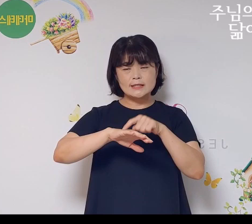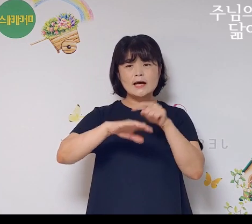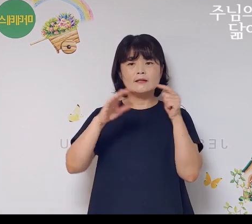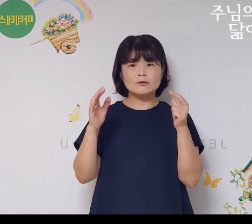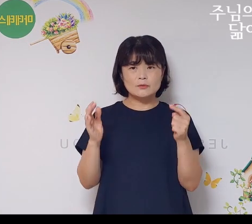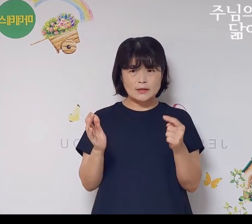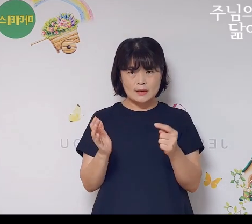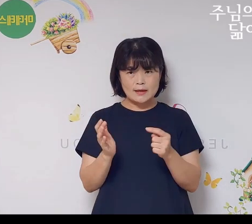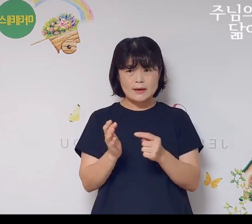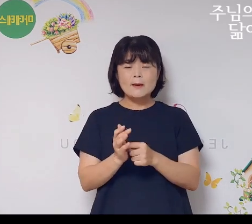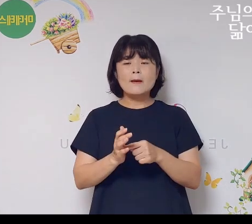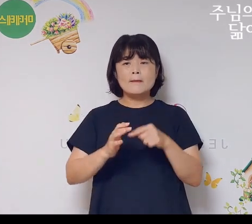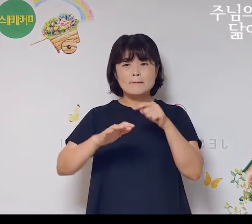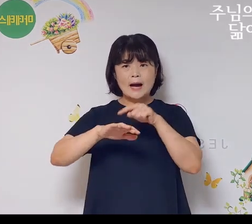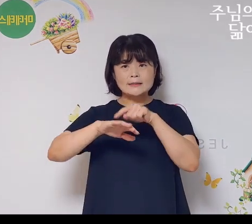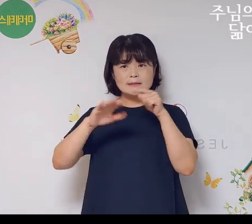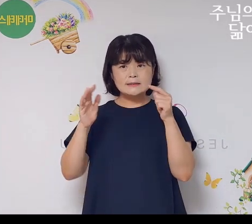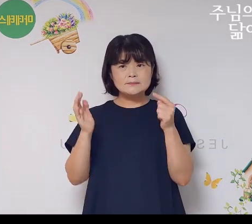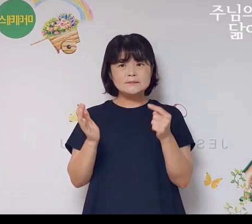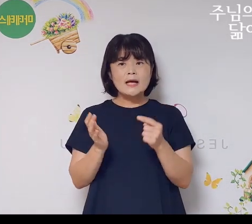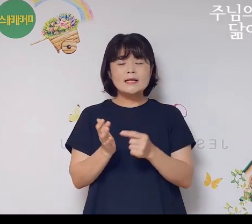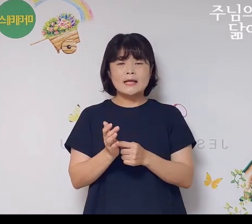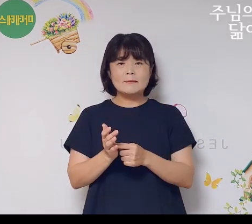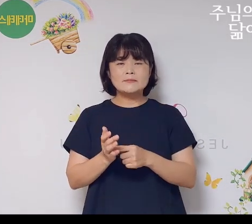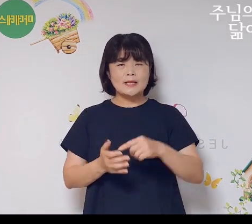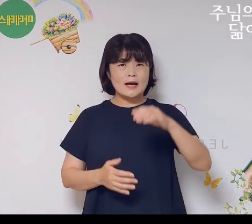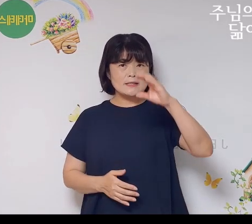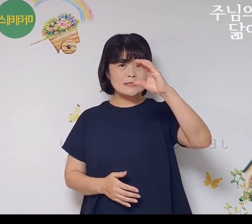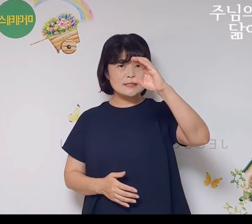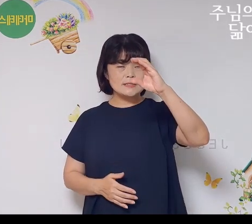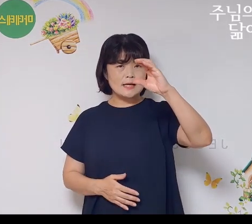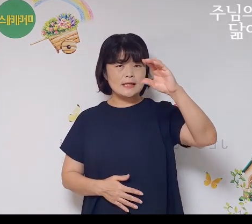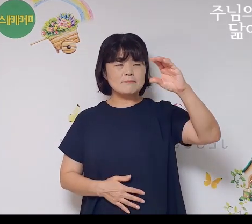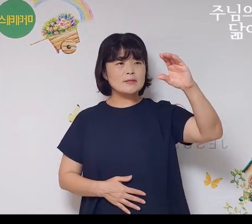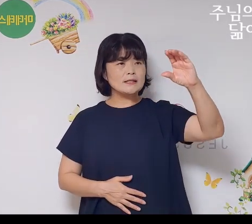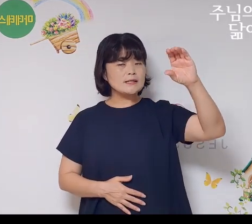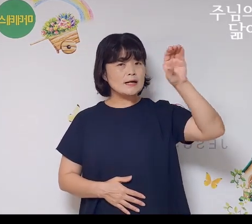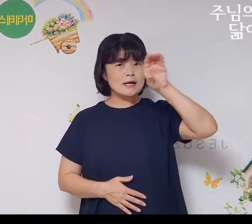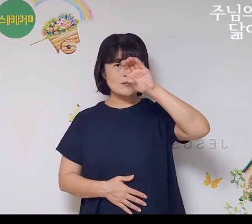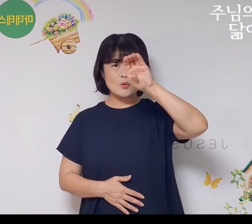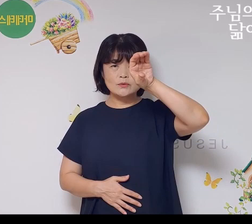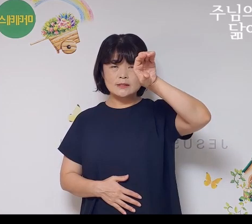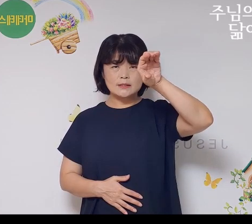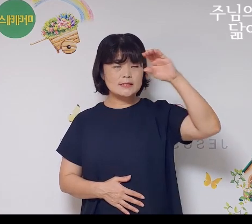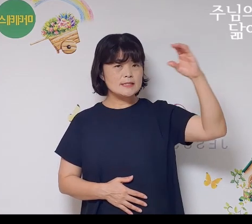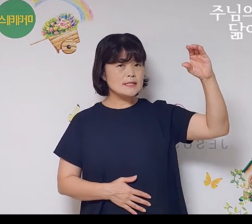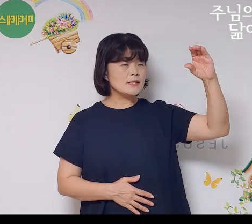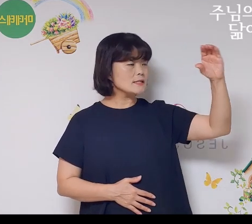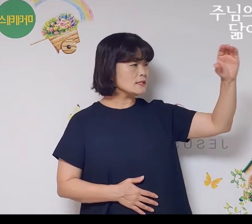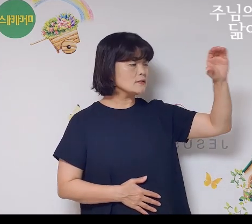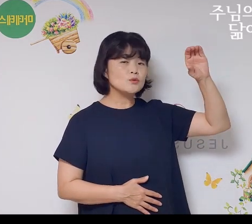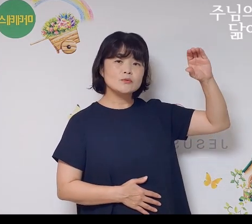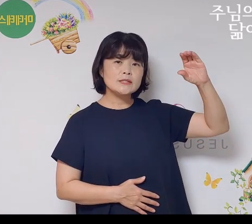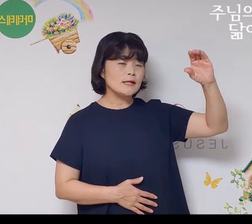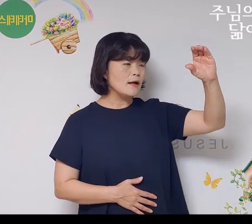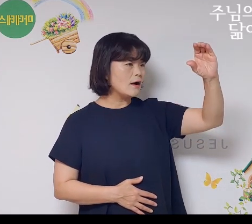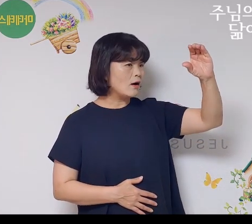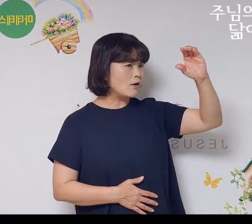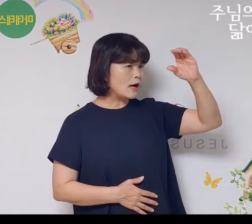그냥 이렇게 마음 담다, 시자. 담다는 약간 손을 이렇게 시자를 하신 손을